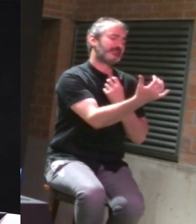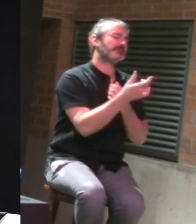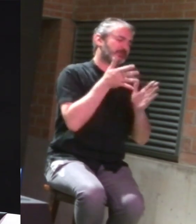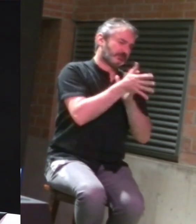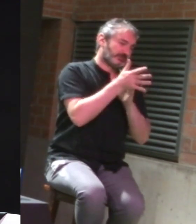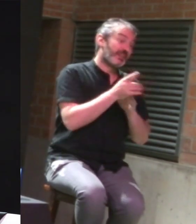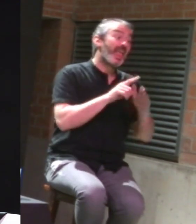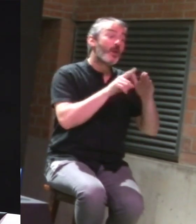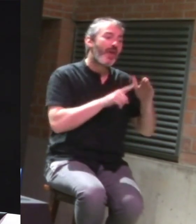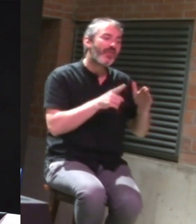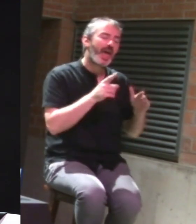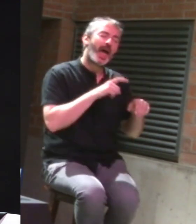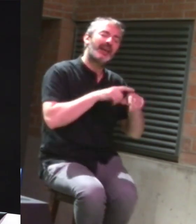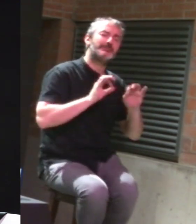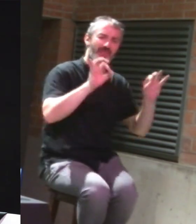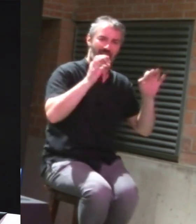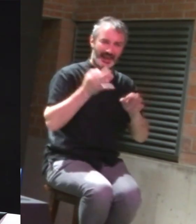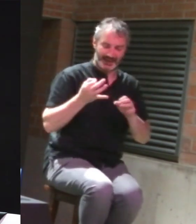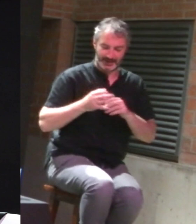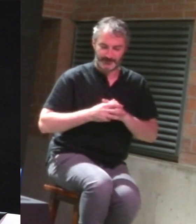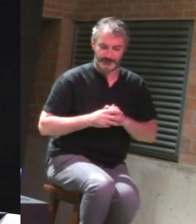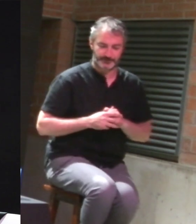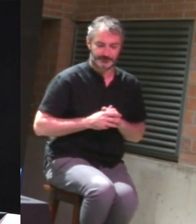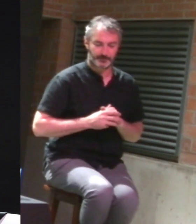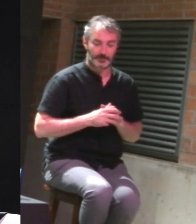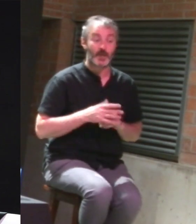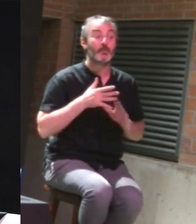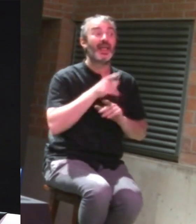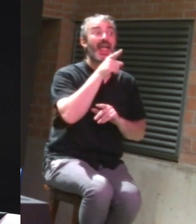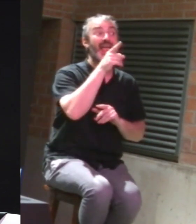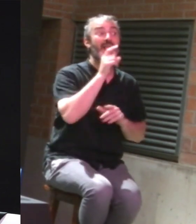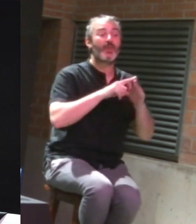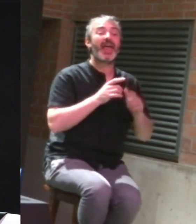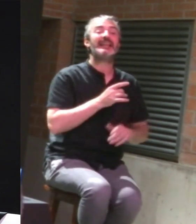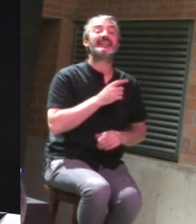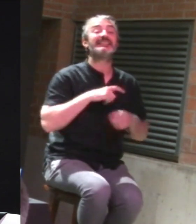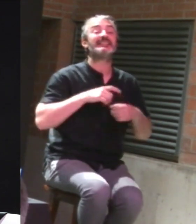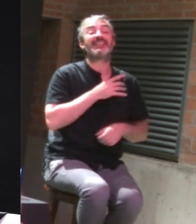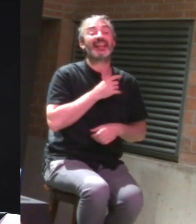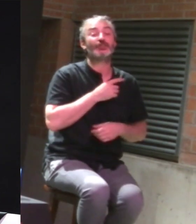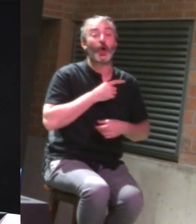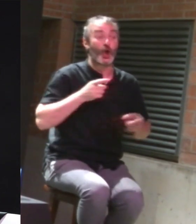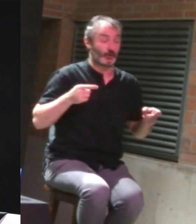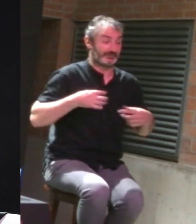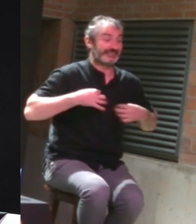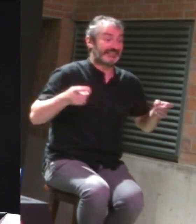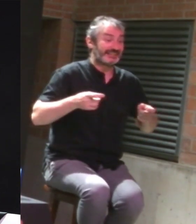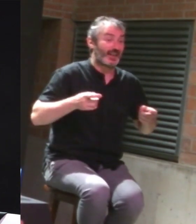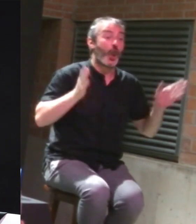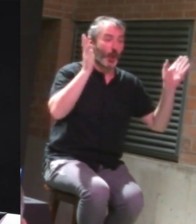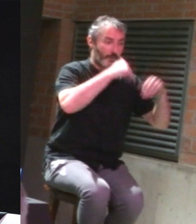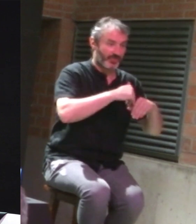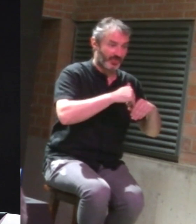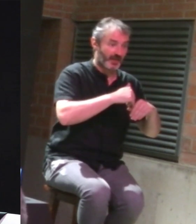Igualada hi ha una característica important, i és que com que hi ha sindicat tèxtil, qui organitza això, què hi ha a